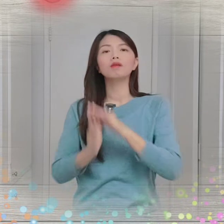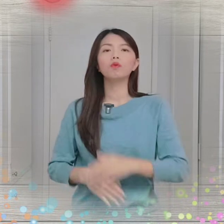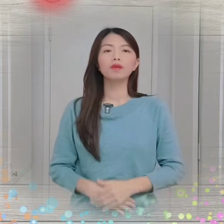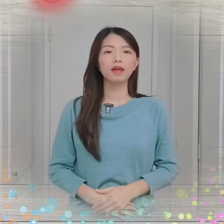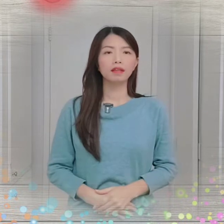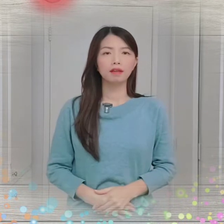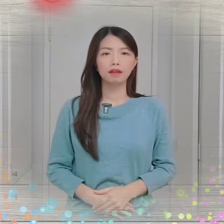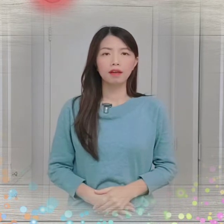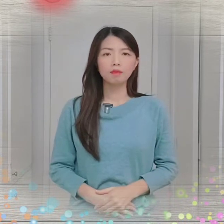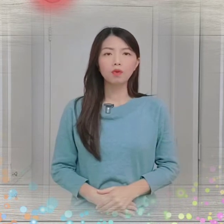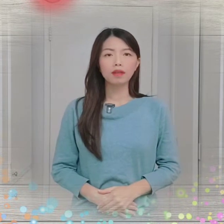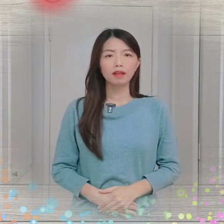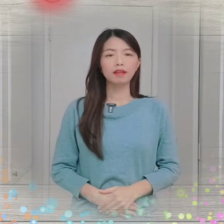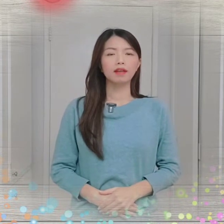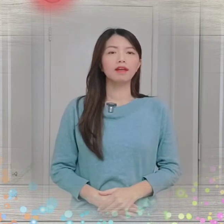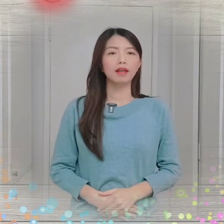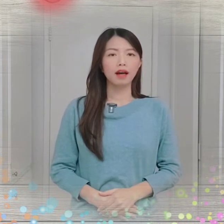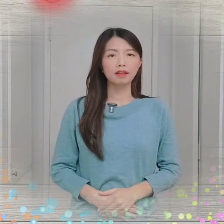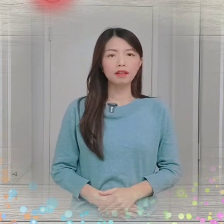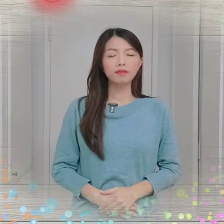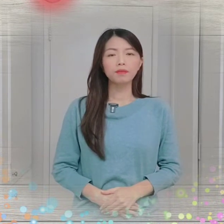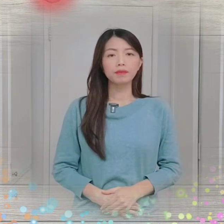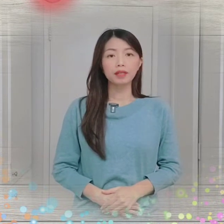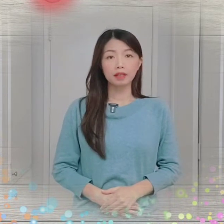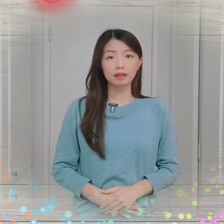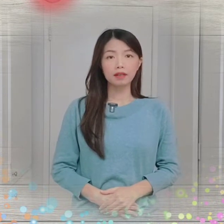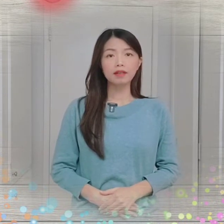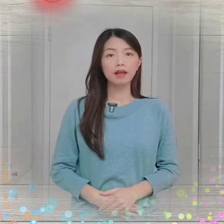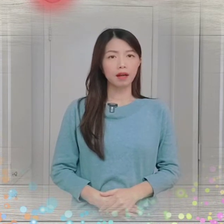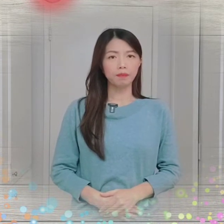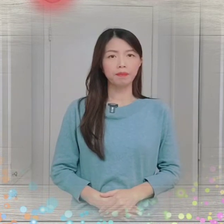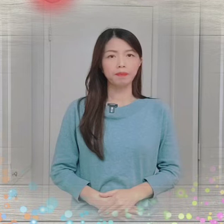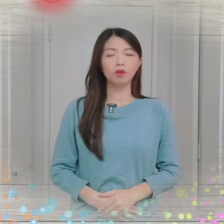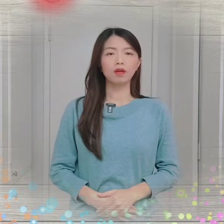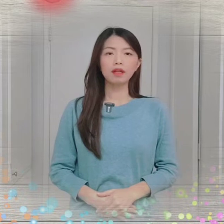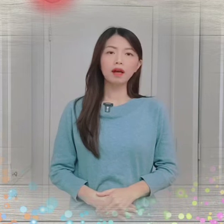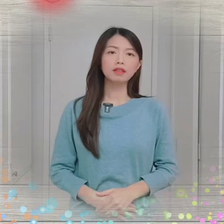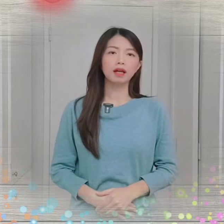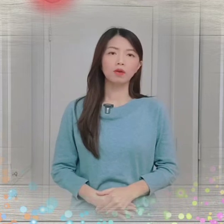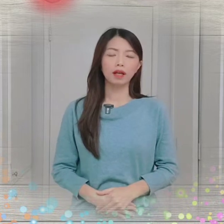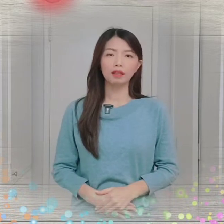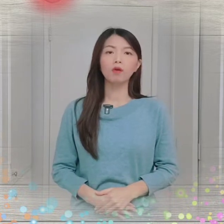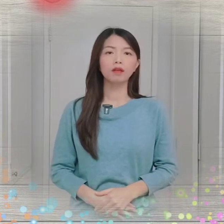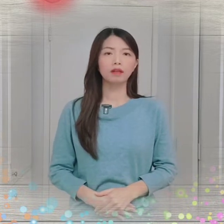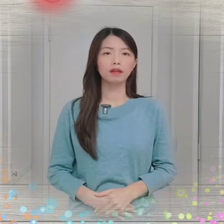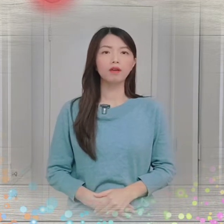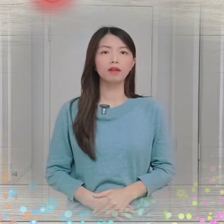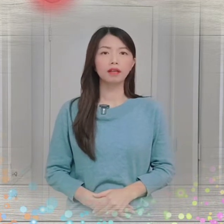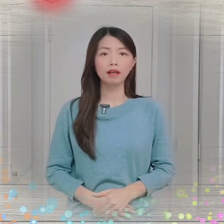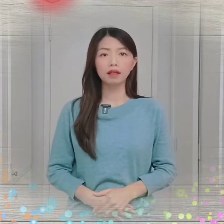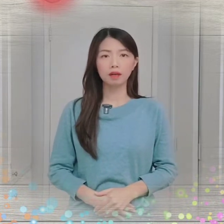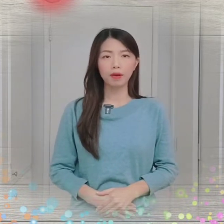목자들 목자는 양을 기르는 사람 이렇게 세 가지 단어가 다 들어가야